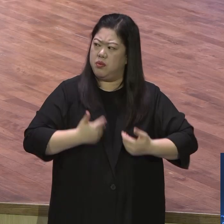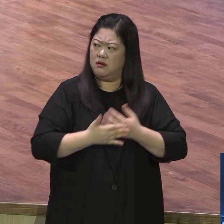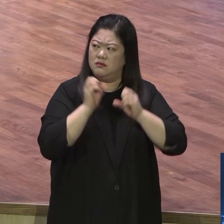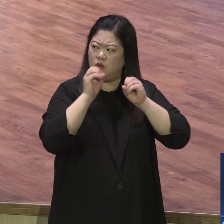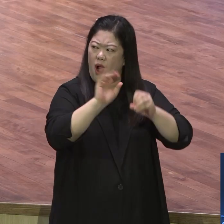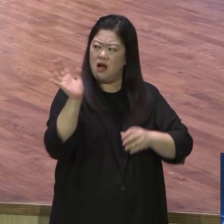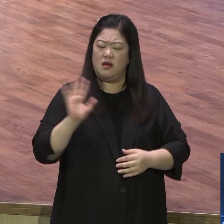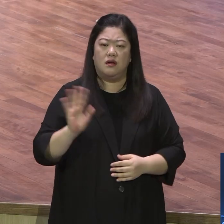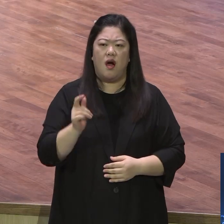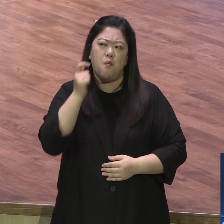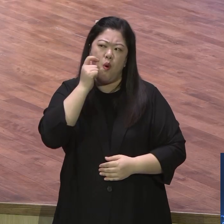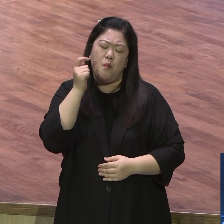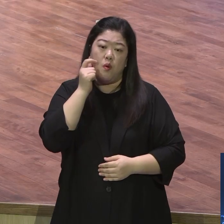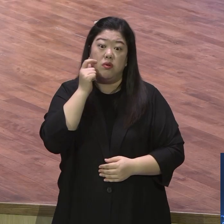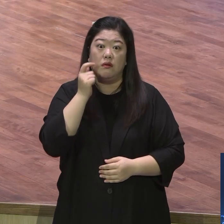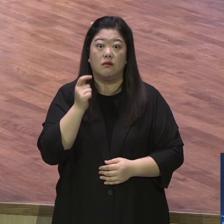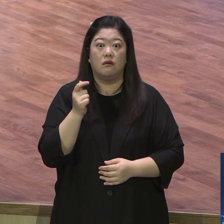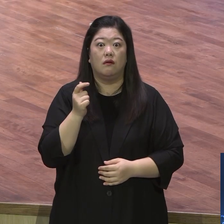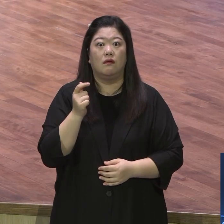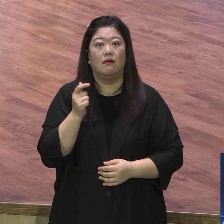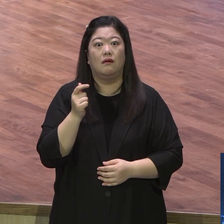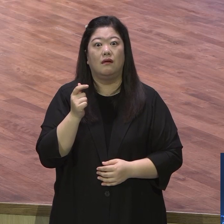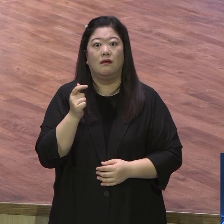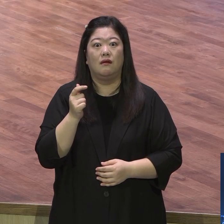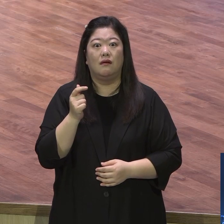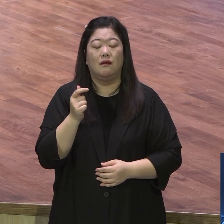그 사단 심부름 하는 말이에요